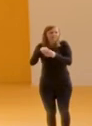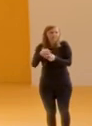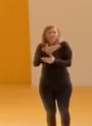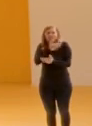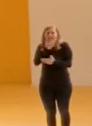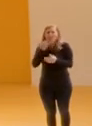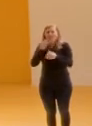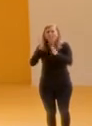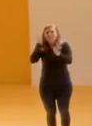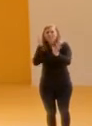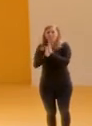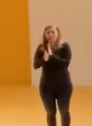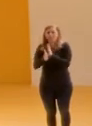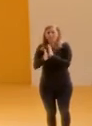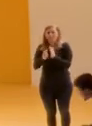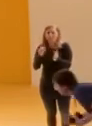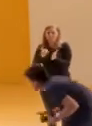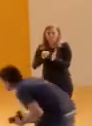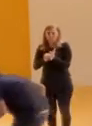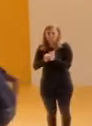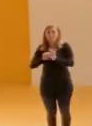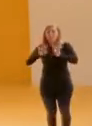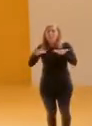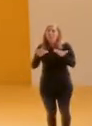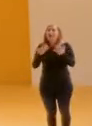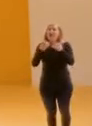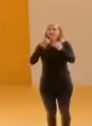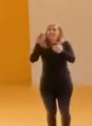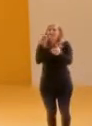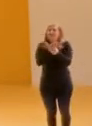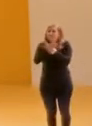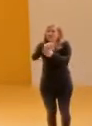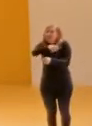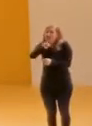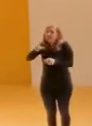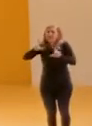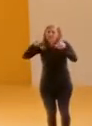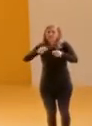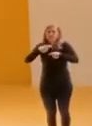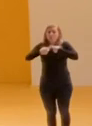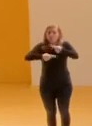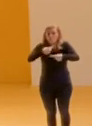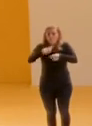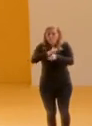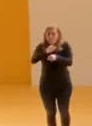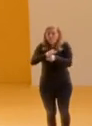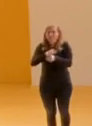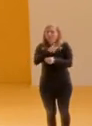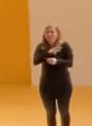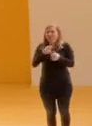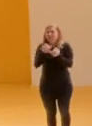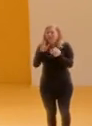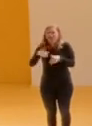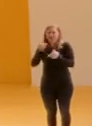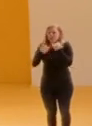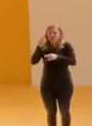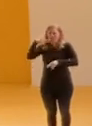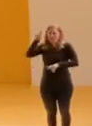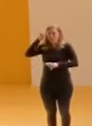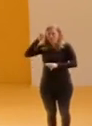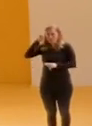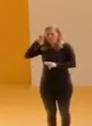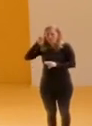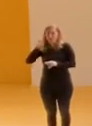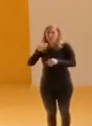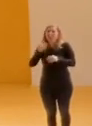użyteczności Innymi słowy firmy zaczynają właśnie produkować rzeczy nawet jeśli nie rozumieją ich bezpośrednie użyteczności trochę